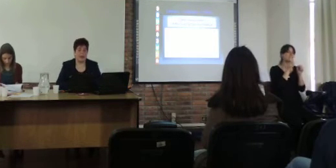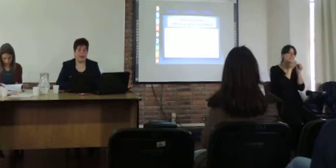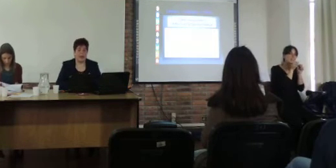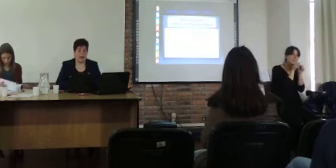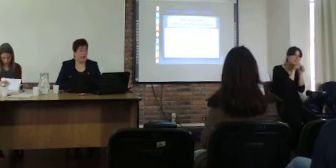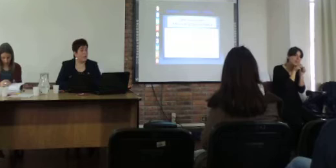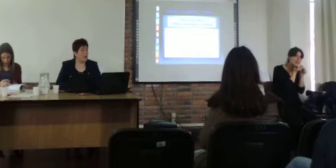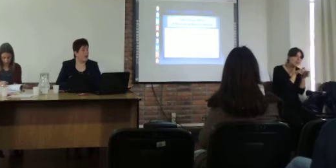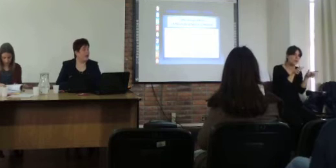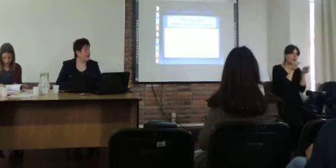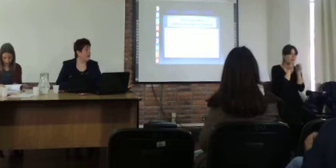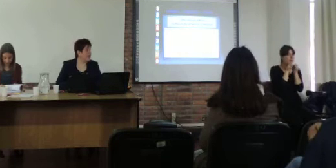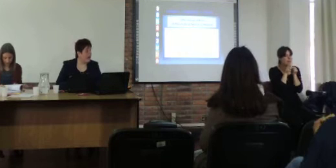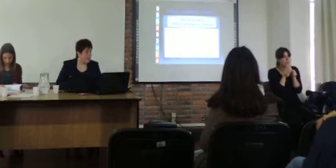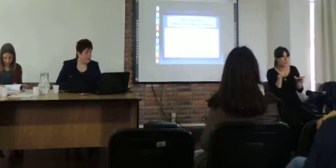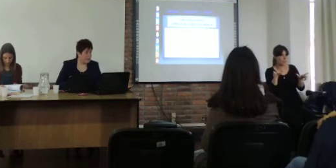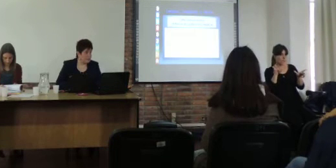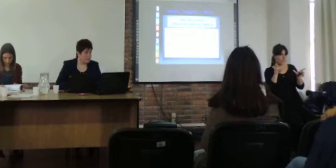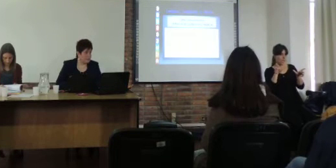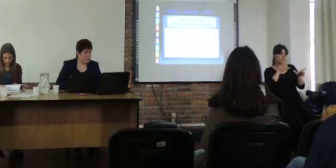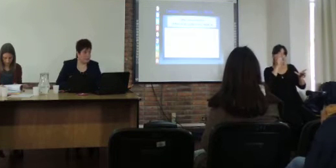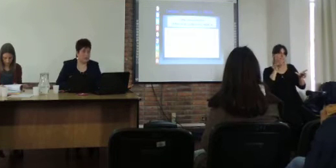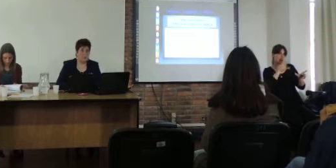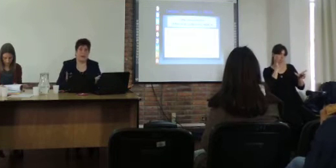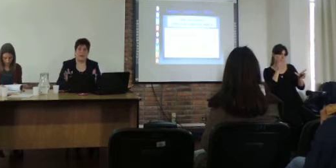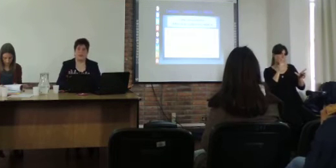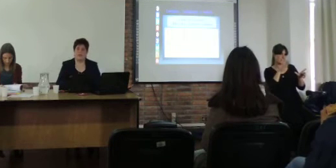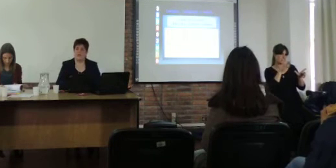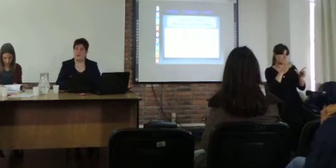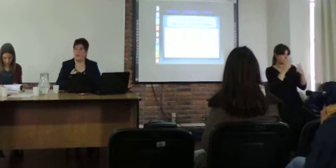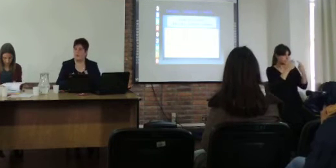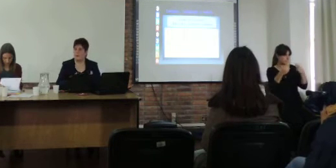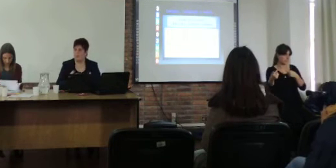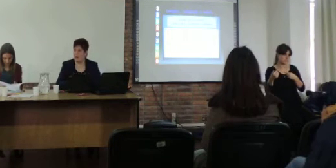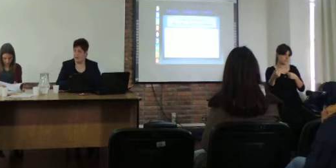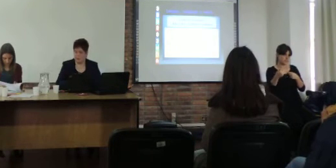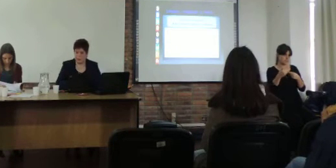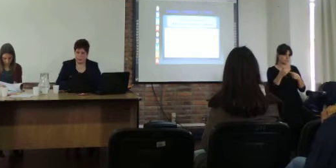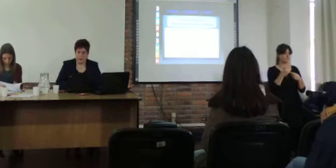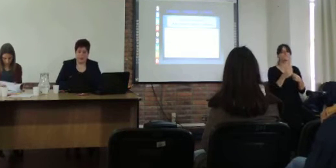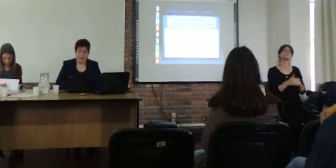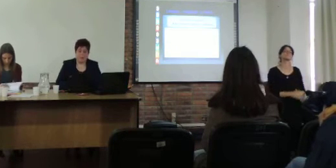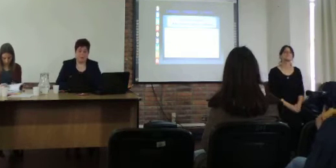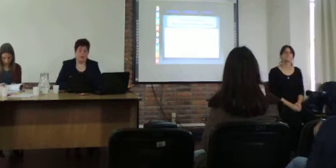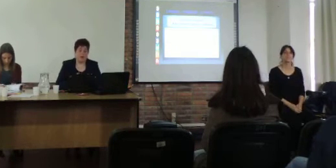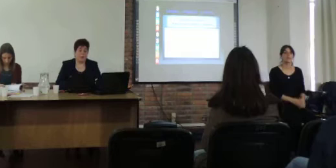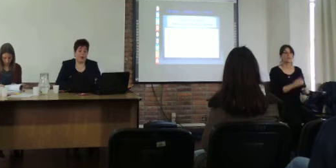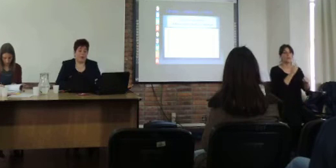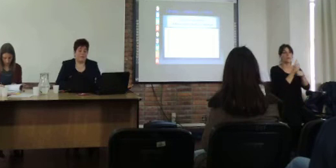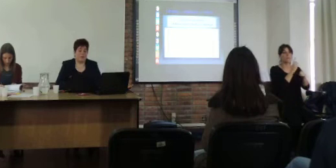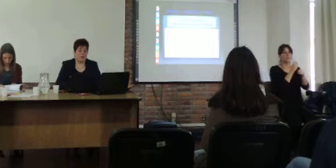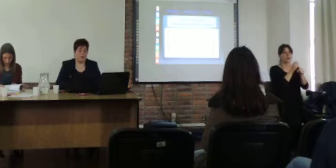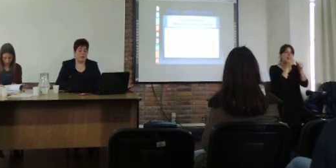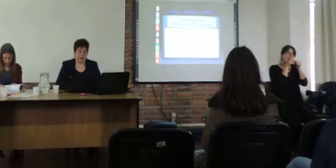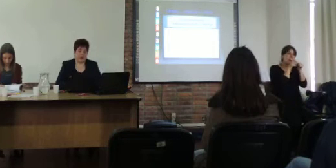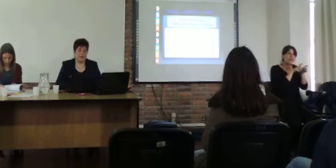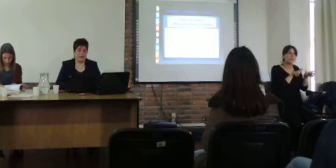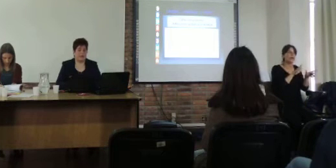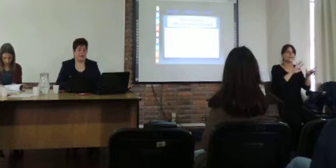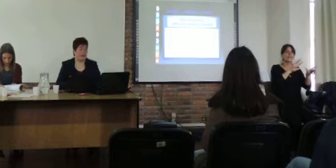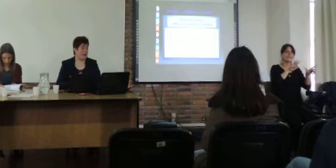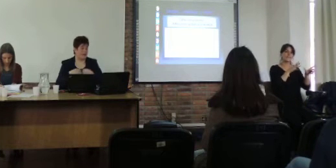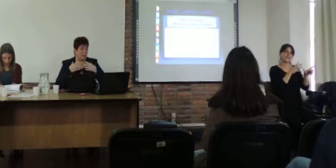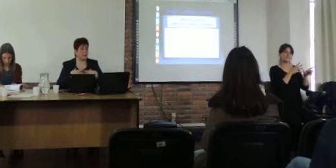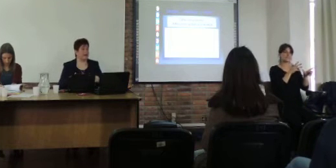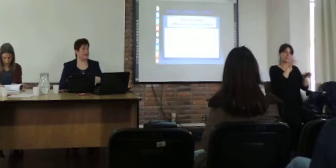lenguaje, lengua y habla, ¿sí? Para que no haya confusiones cuando estamos hablando. Primero, el lenguaje es la facultad humana que